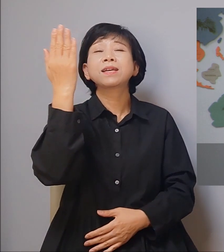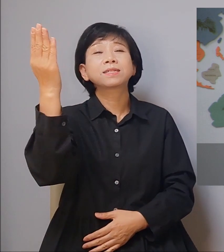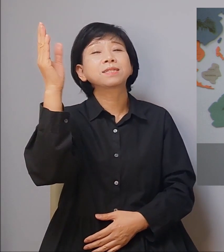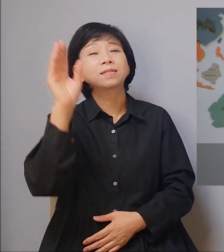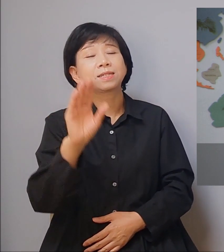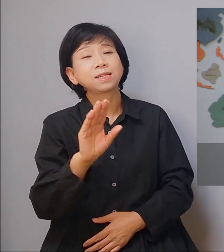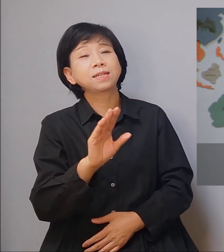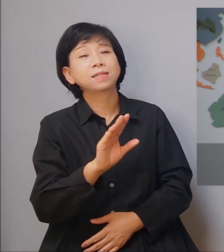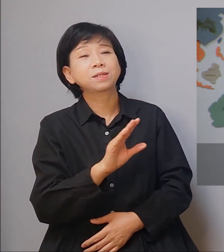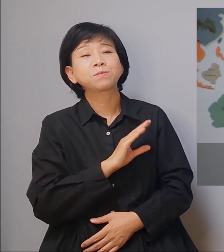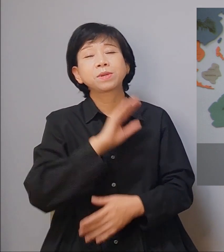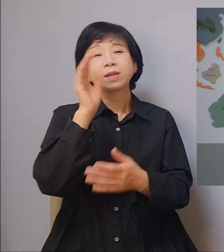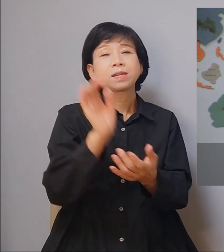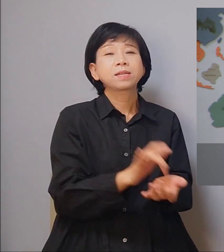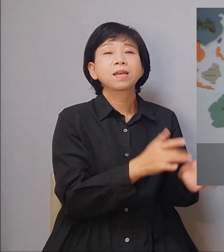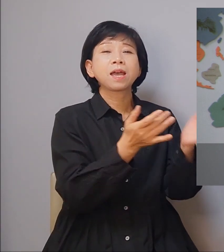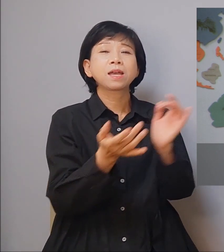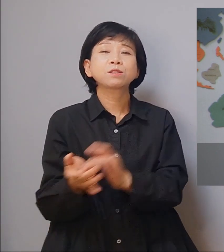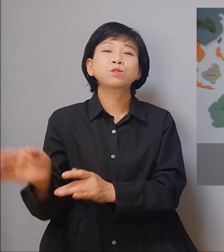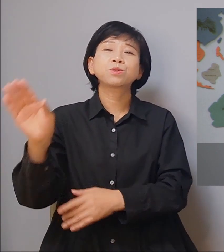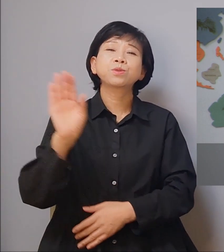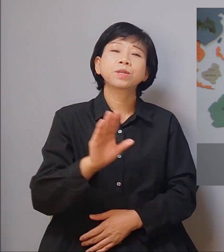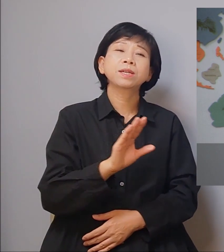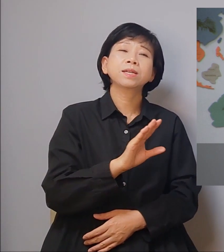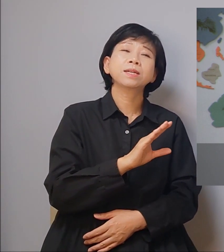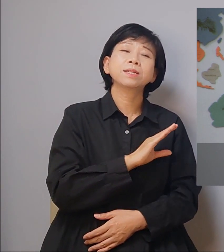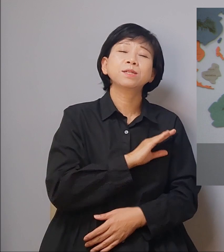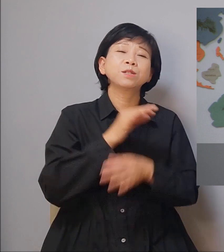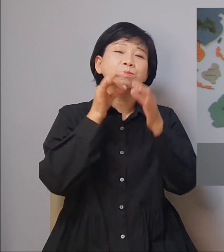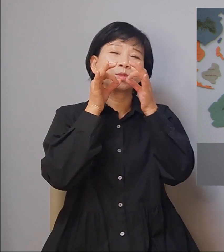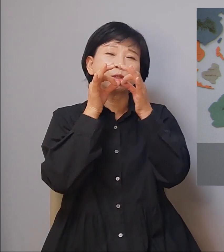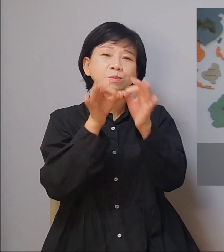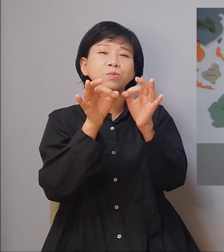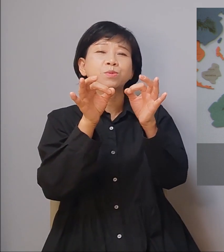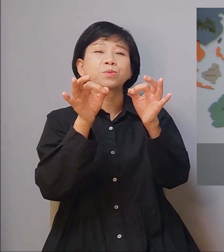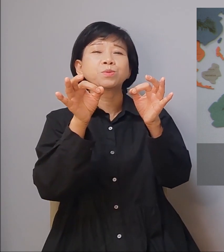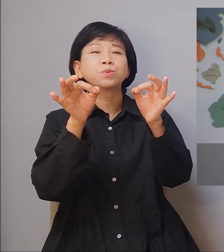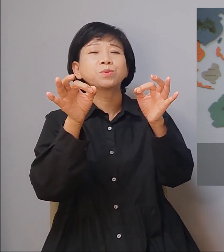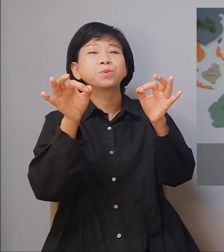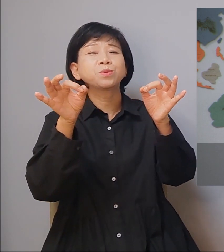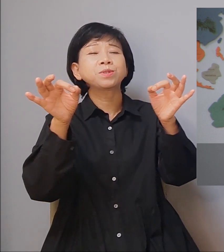구원의 그 이름 예수 이름을